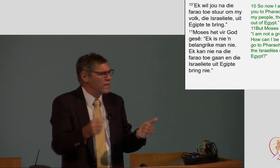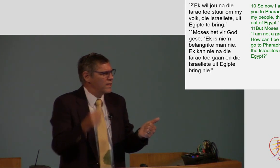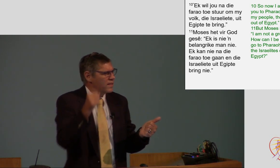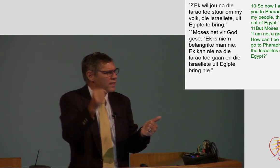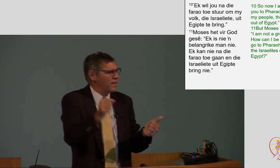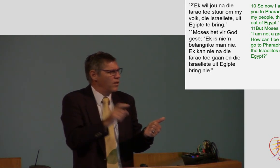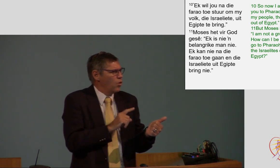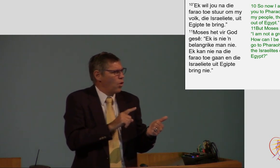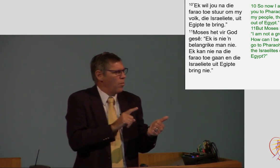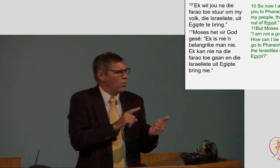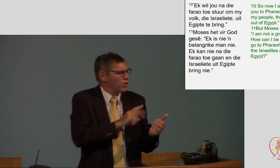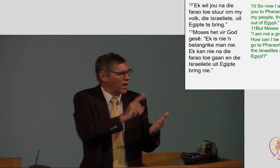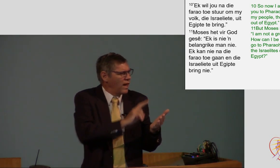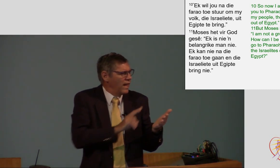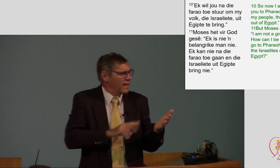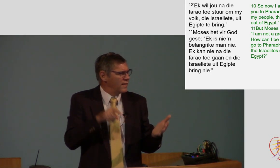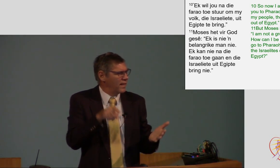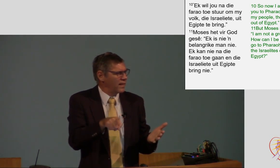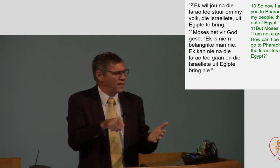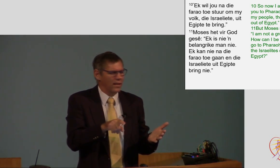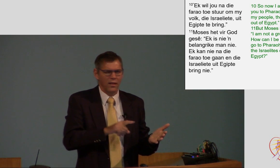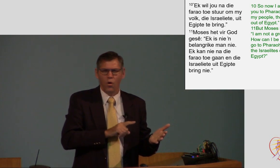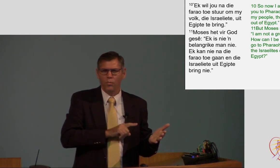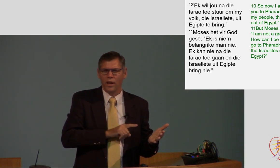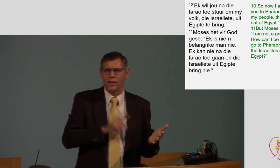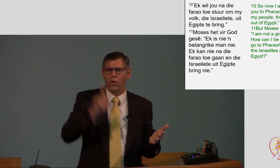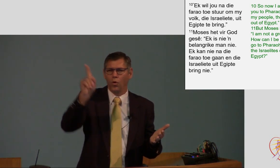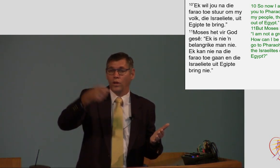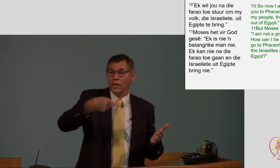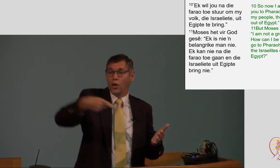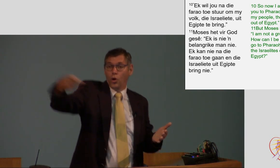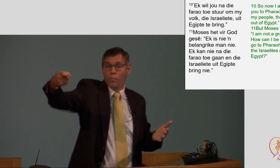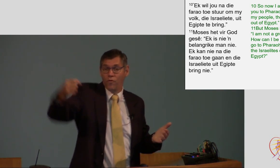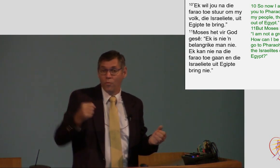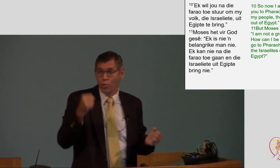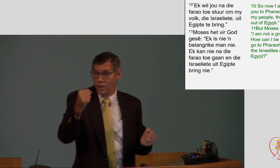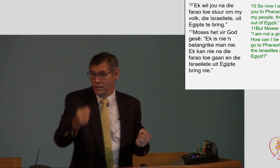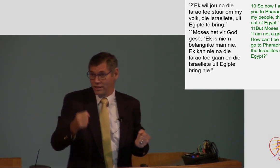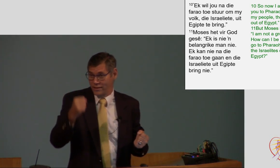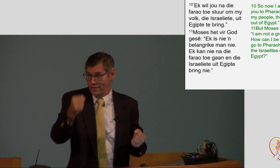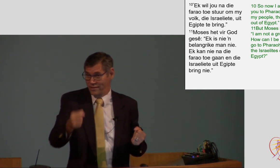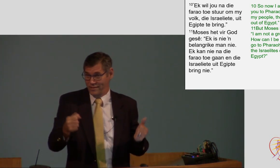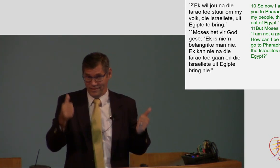Moses, en hoekom ons gaan lees dit? Omdat God het geroep vir Moses.